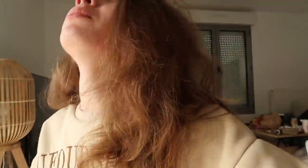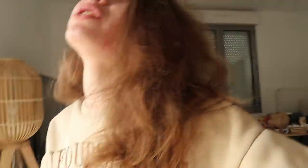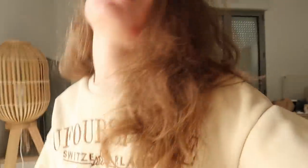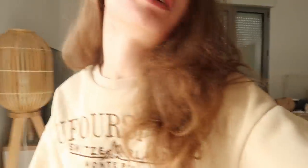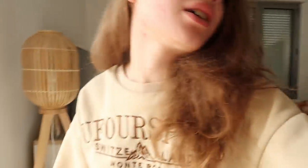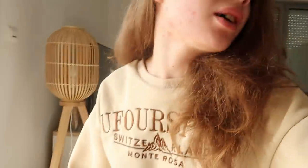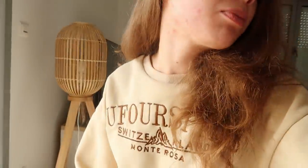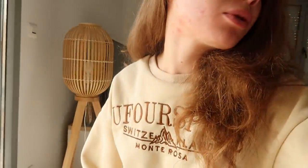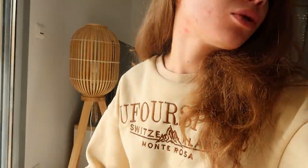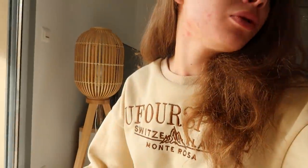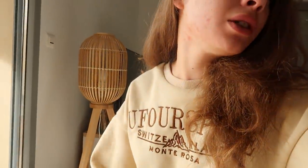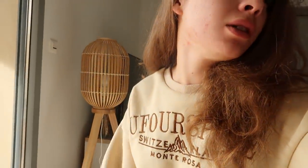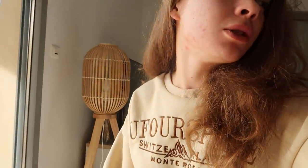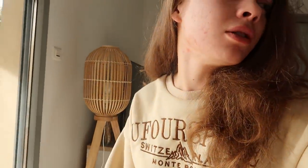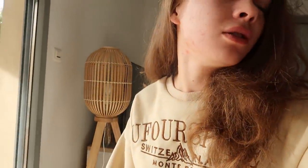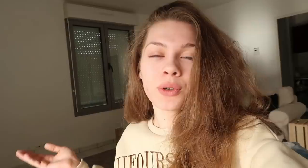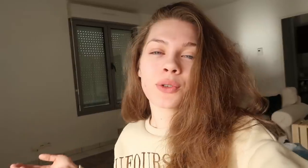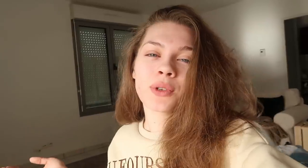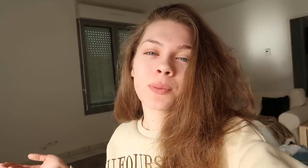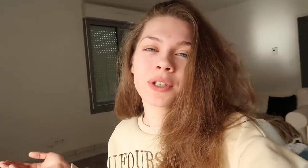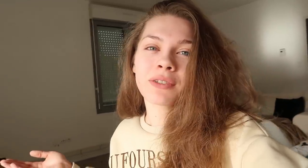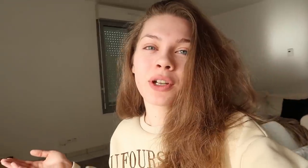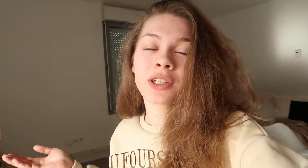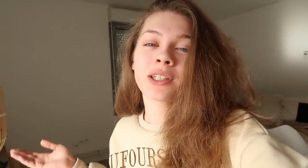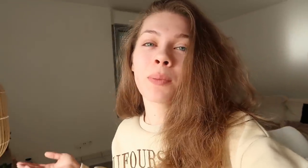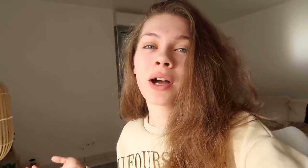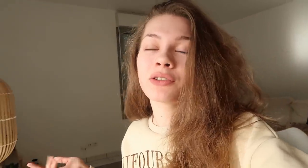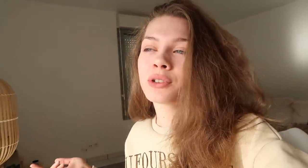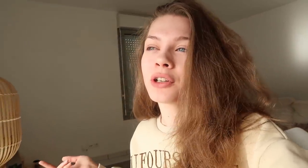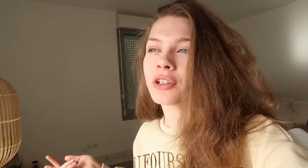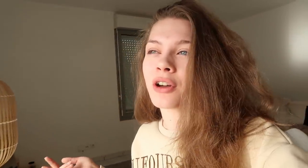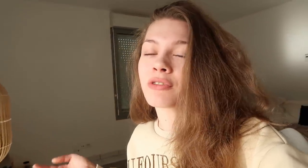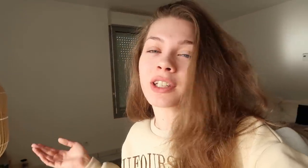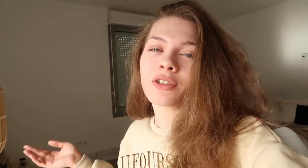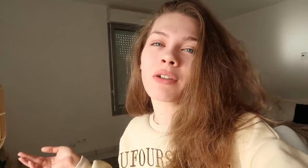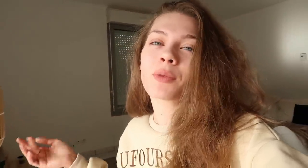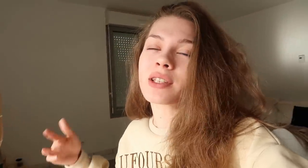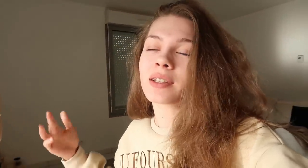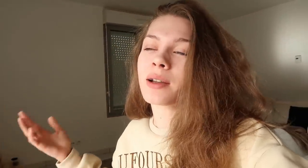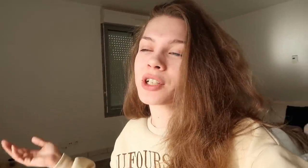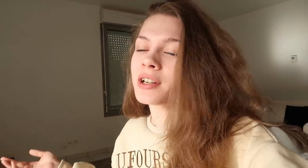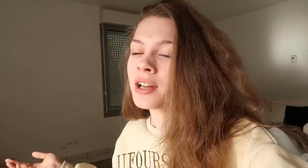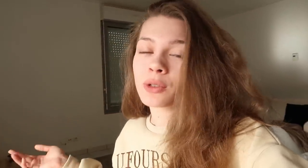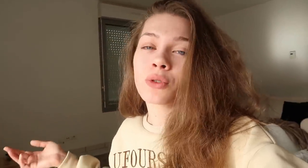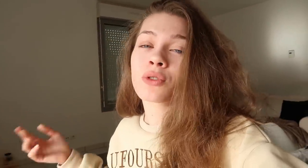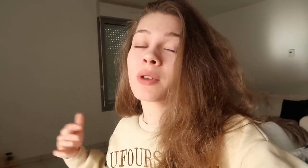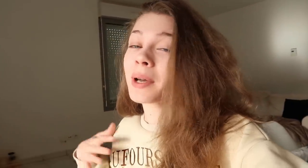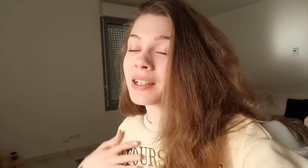me lâche pas la grappe pendant que je filme? Aujourd'hui, petit vlog qui n'est pas un vlog 24 heures avec moi, etc. machin, parce que je ne vais pas